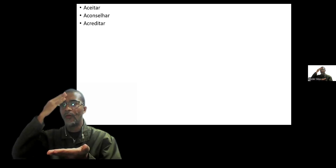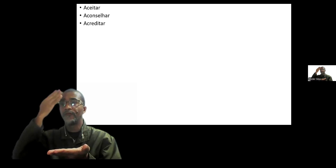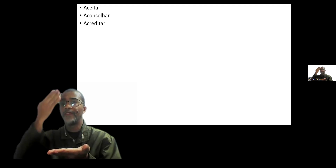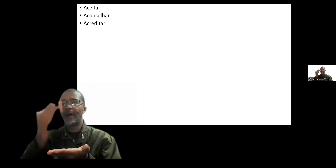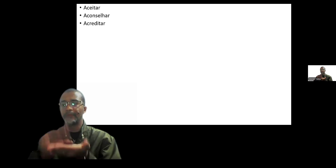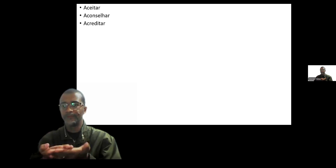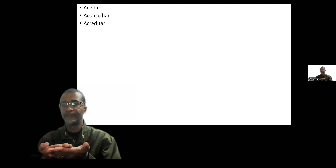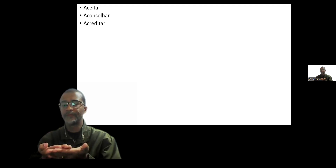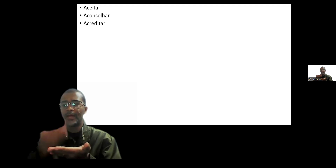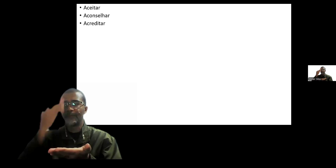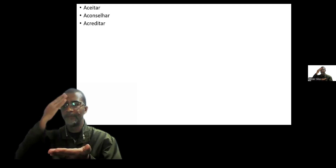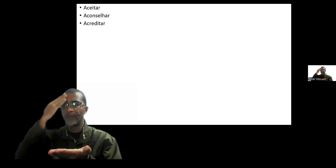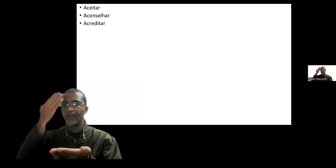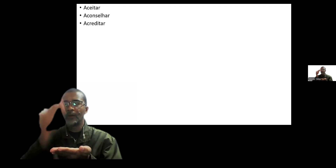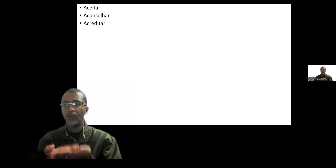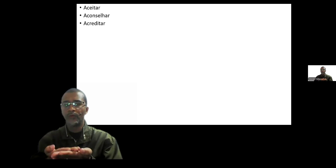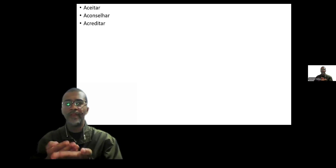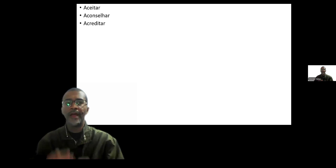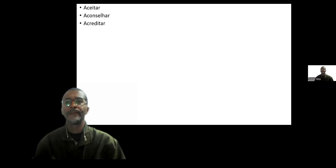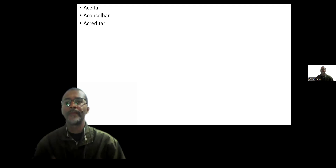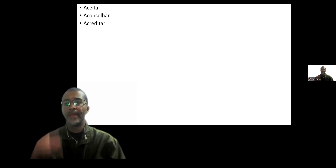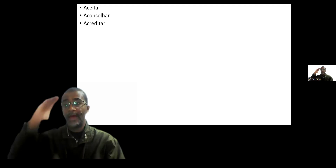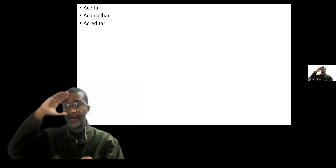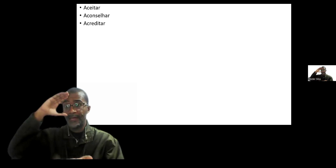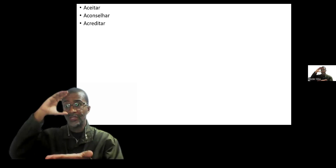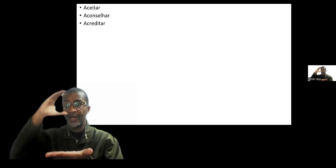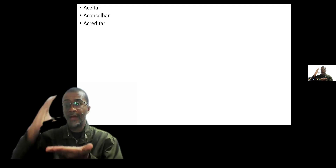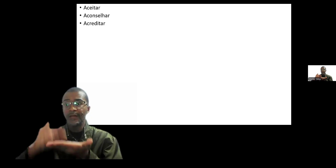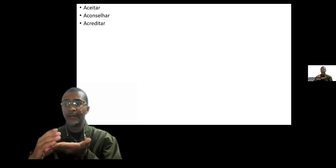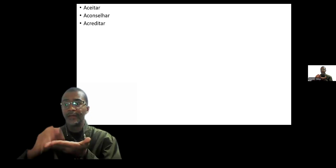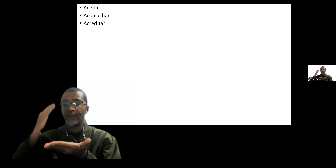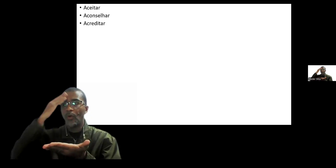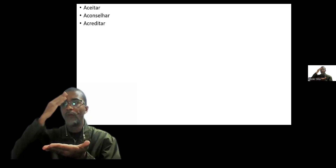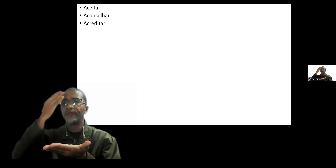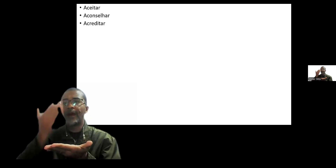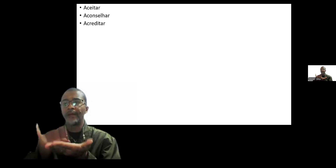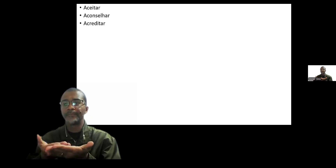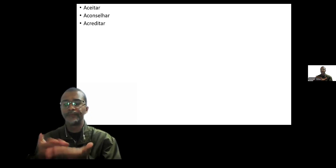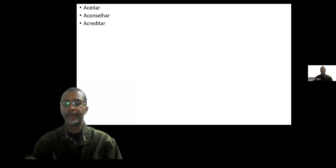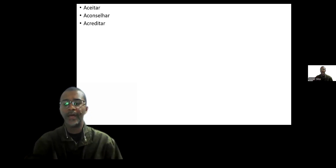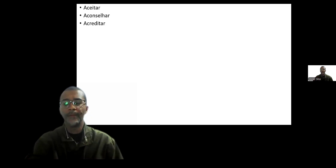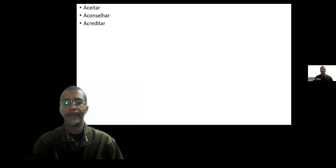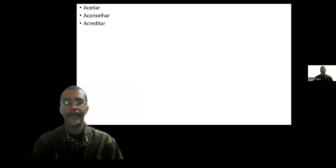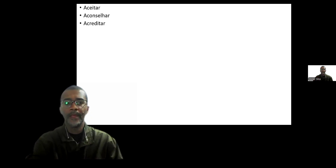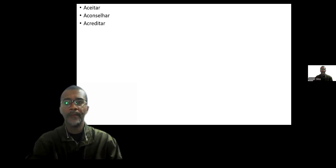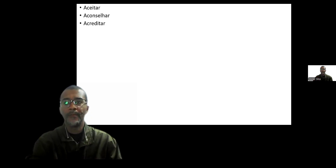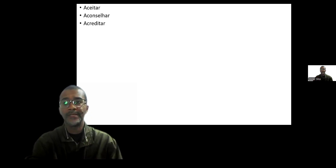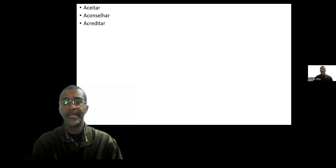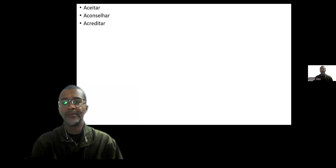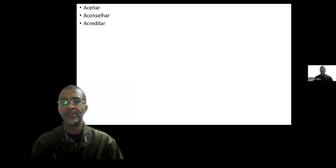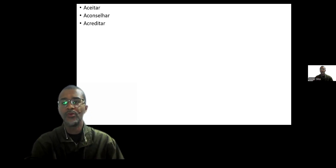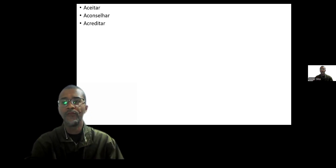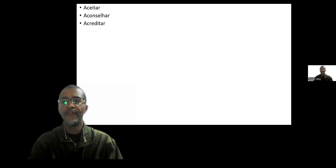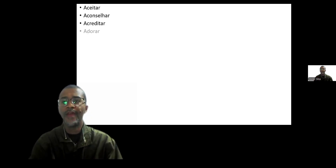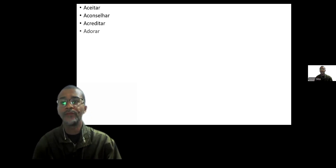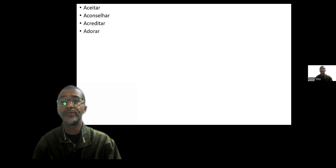Que é confiar, tá? Confiar. Acreditar, confiar, tá? Mas que às